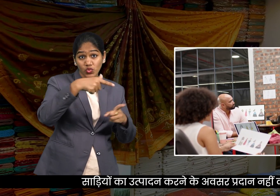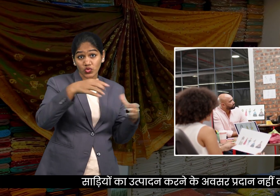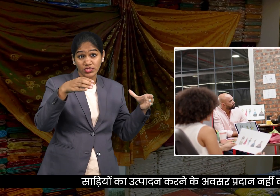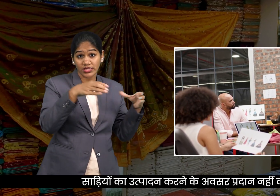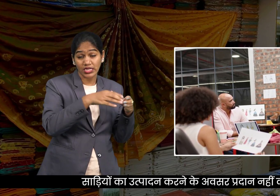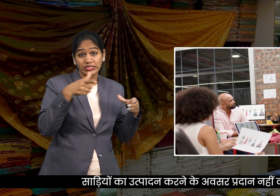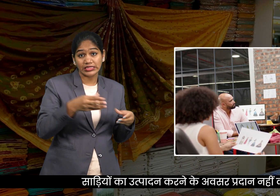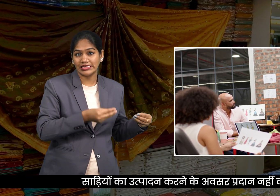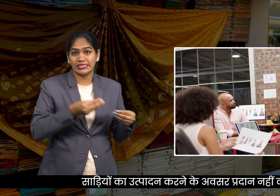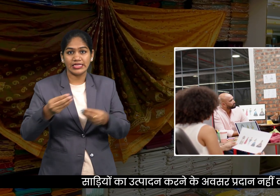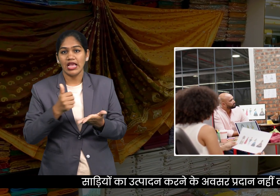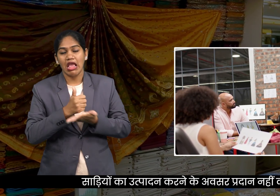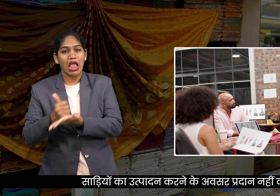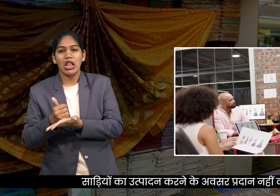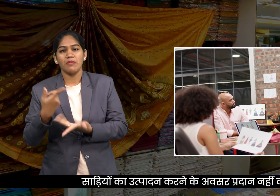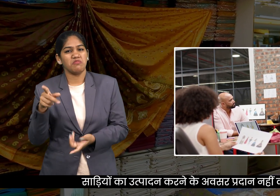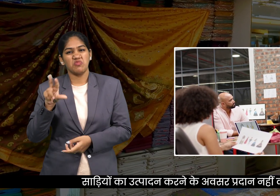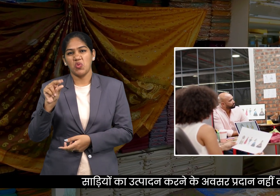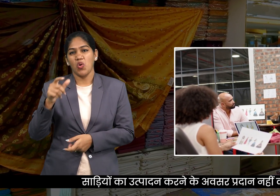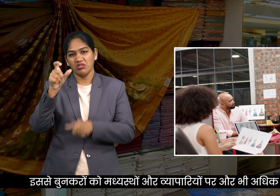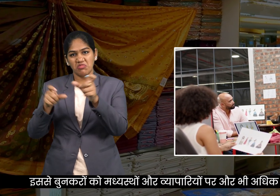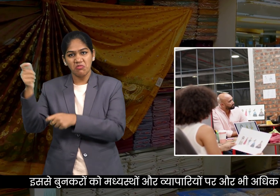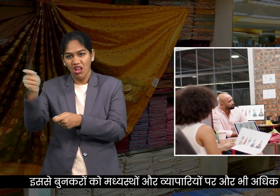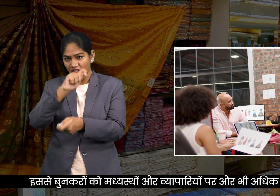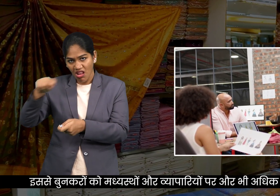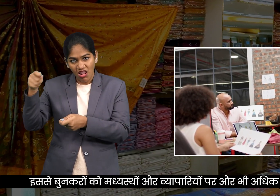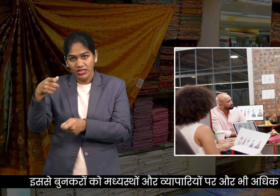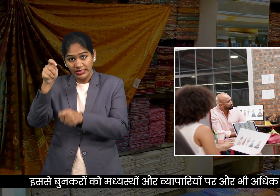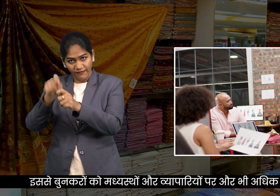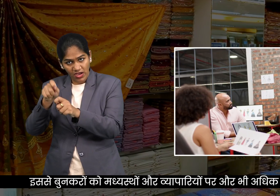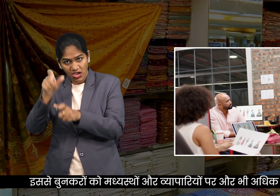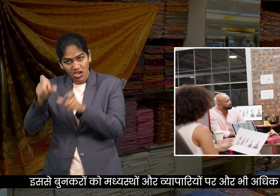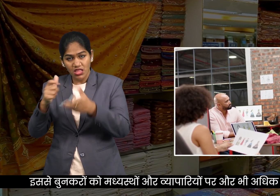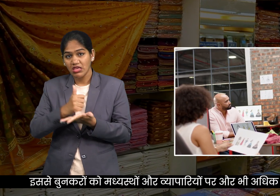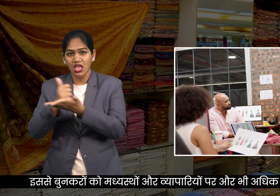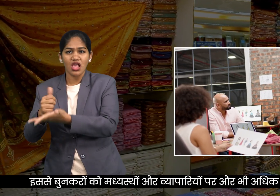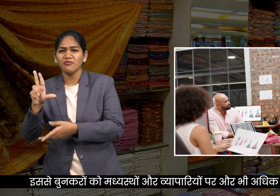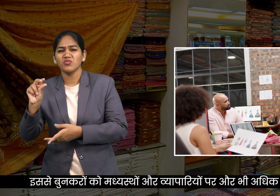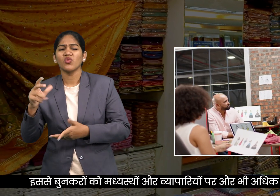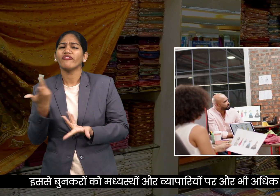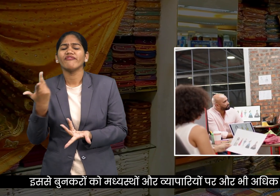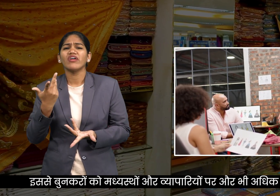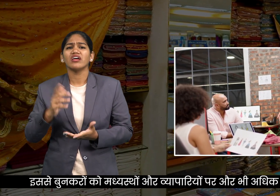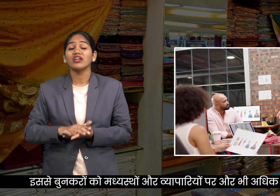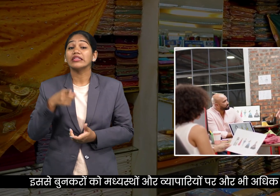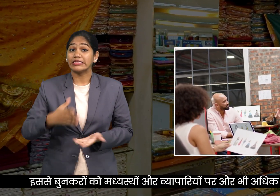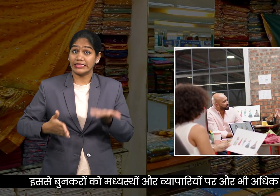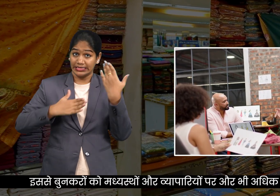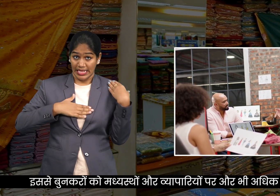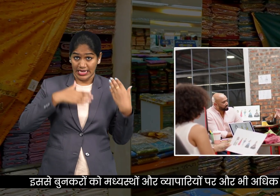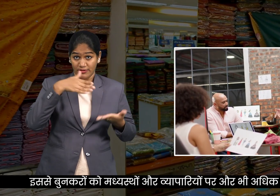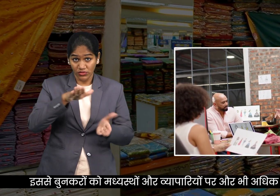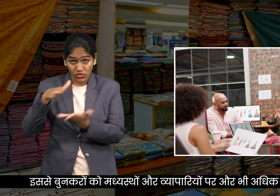उत्पादन करने के लिए अवसर प्रदान नहीं करती है। इससे बुनकरों को मध्यस्थों और व्यापारियों